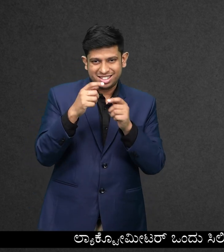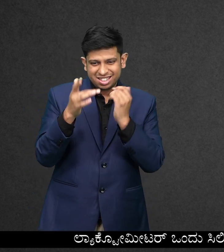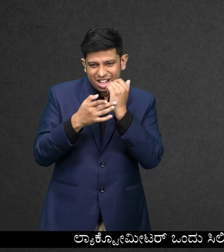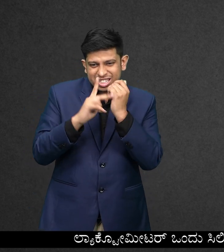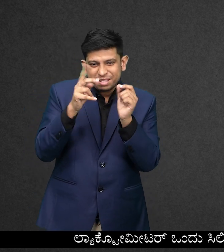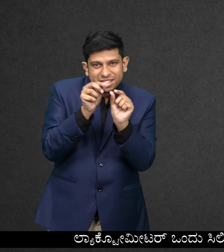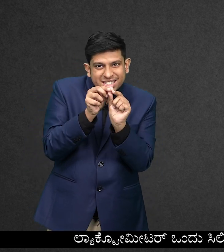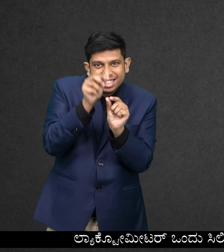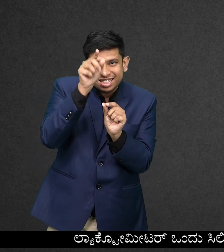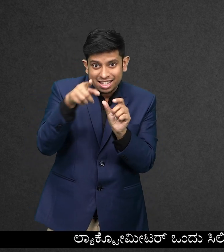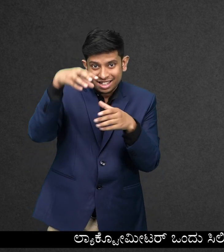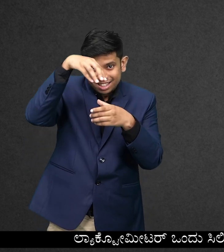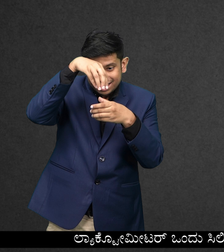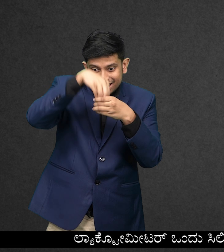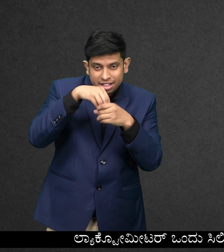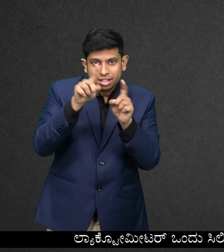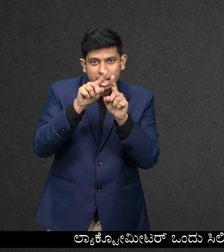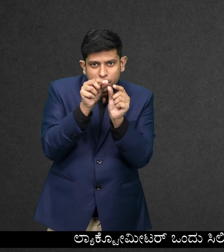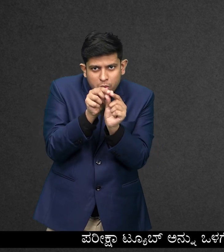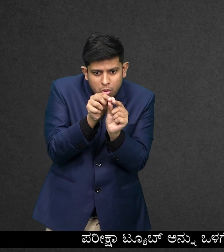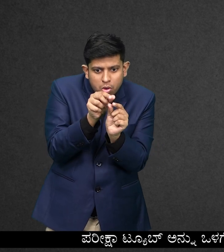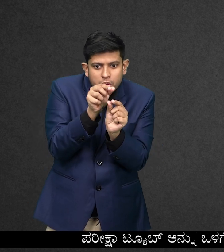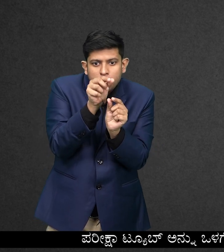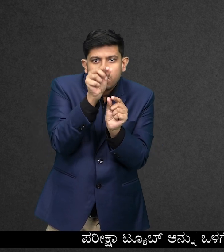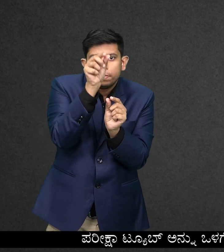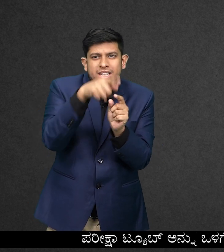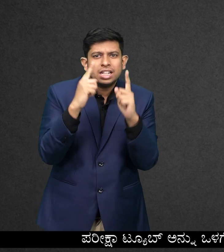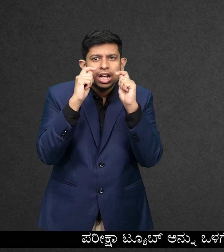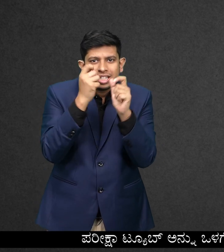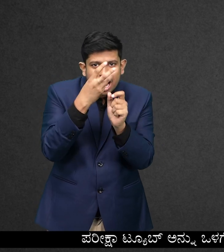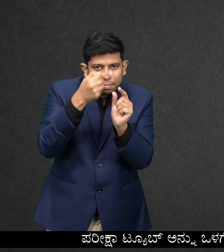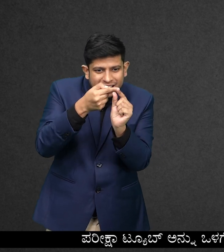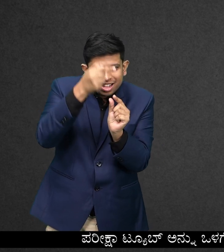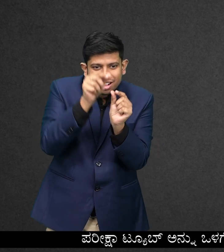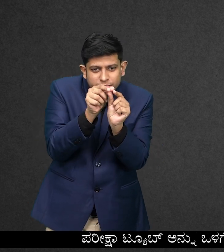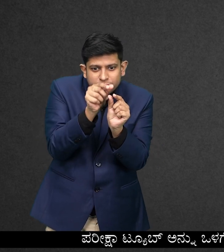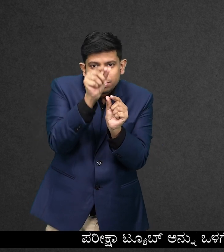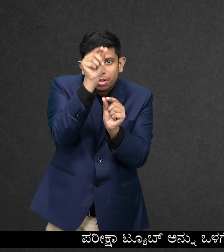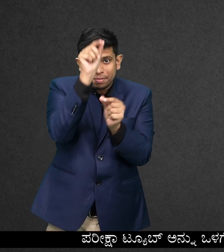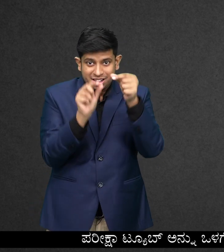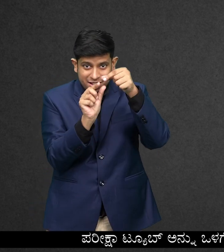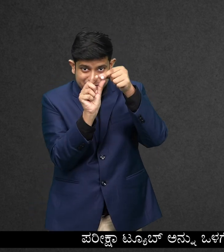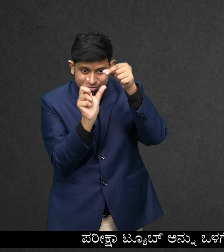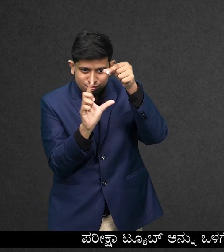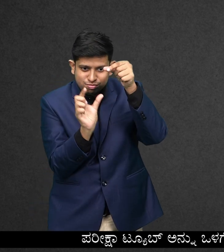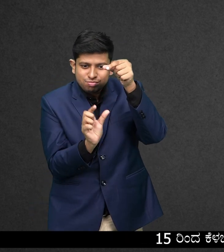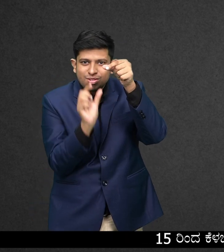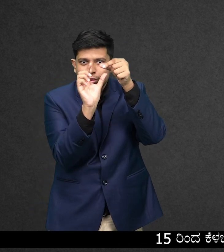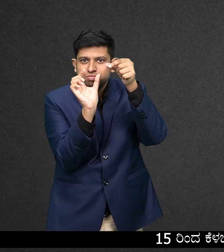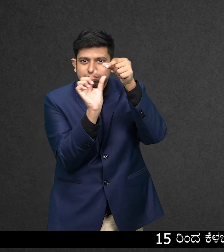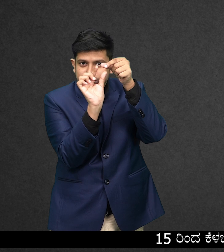ಲ್ಯಾಕ್ಟೋಮೀಟರ್ ಒಂದು ಸಿಲಿಂಡರಾಕಾರದ ಬಲ್ಬ್ನೊಂದಿಗೆ ದೀರ್ಘ ಪದವಿ ಪಡೆದ ಪರೀಕ್ಷಾ ಟ್ಯೂಬ್ ಅನ್ನ ಒಳಗೊಂಡಿರುತ್ತೆ ಮತ್ತು ಪದವಿಯ